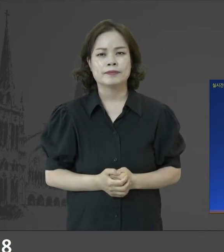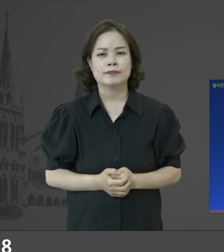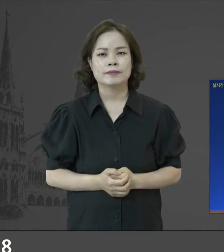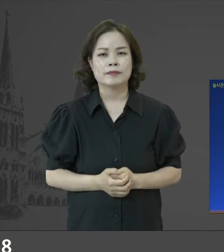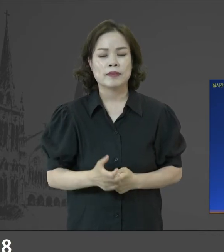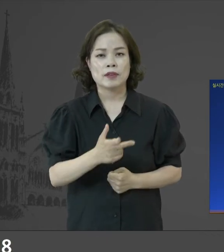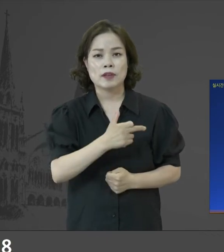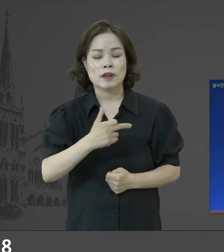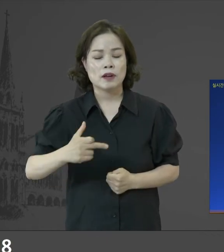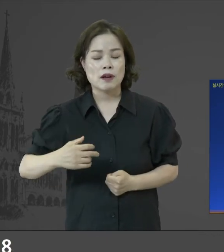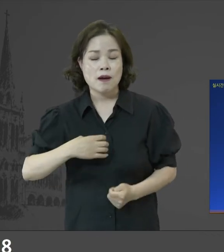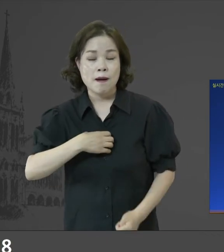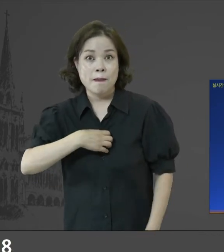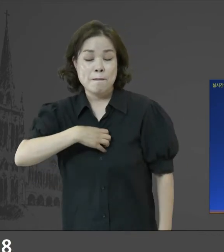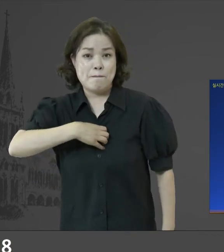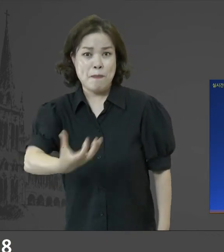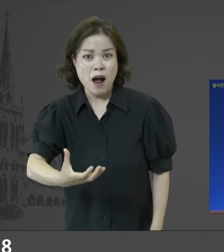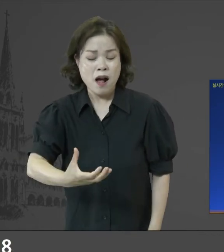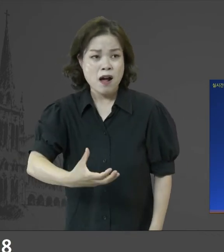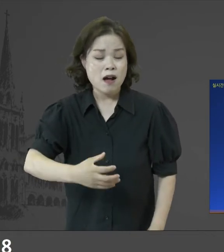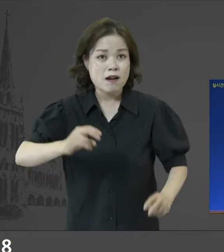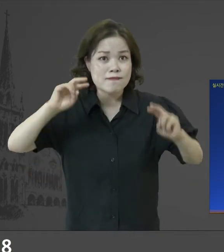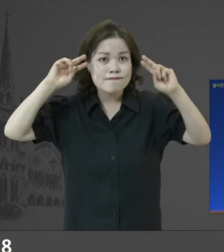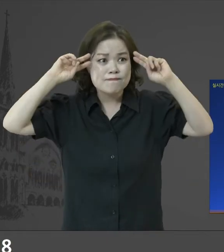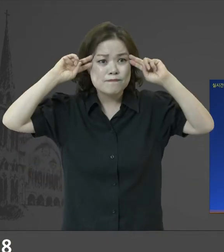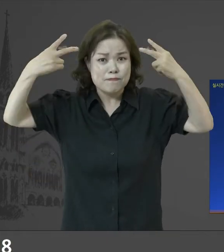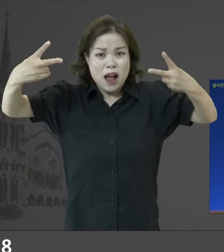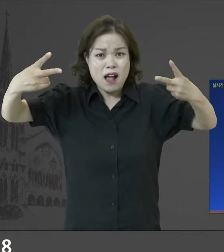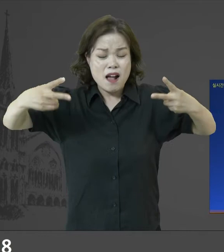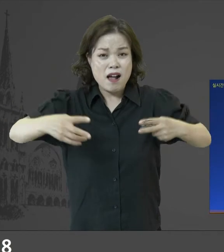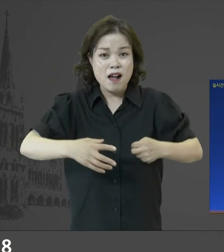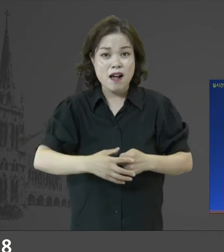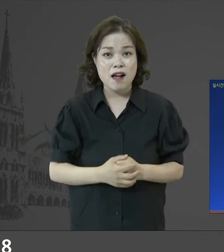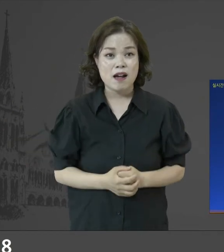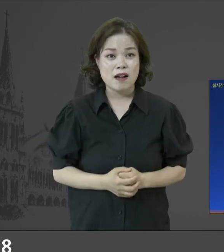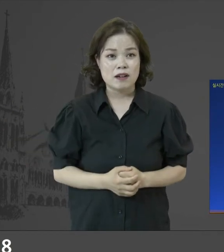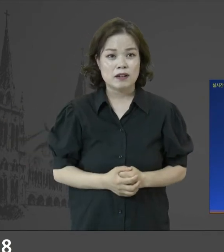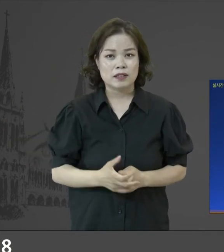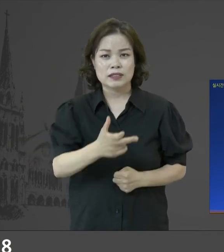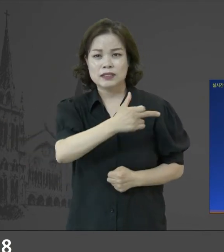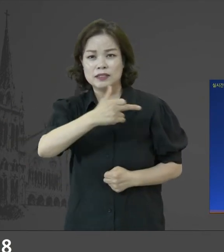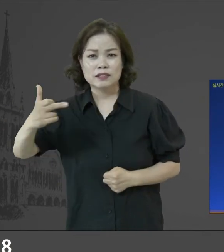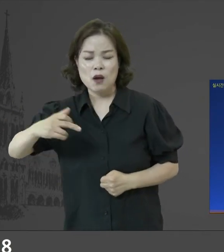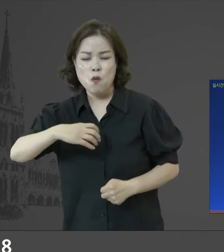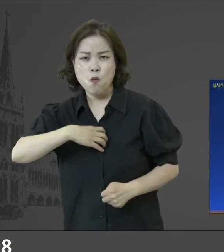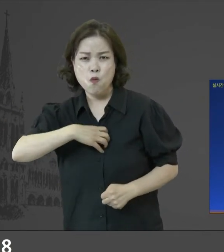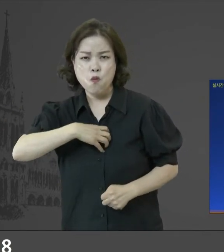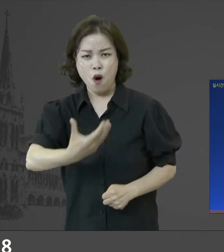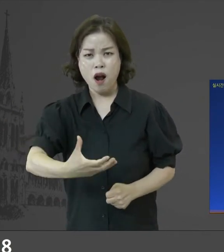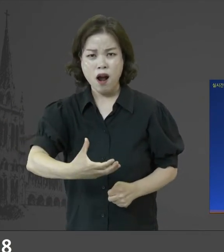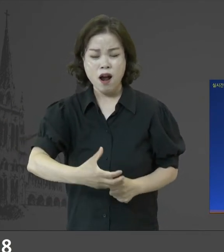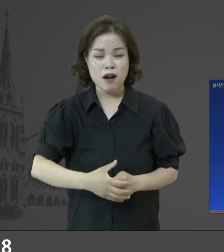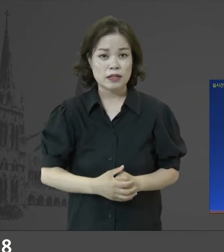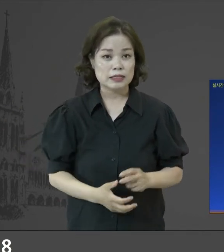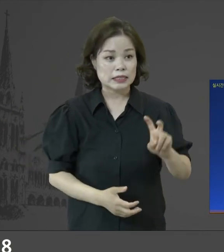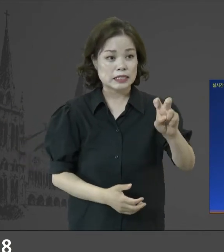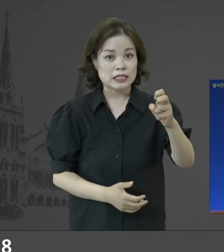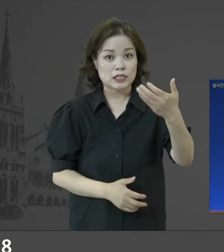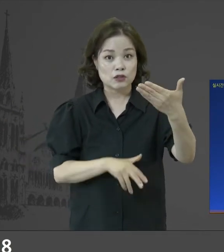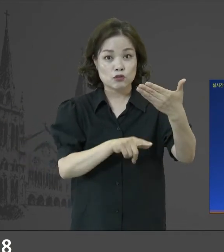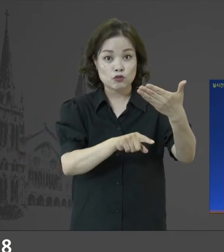크게 화를 냈다라고 얘기합니다. 크게 화를 냈다. 크게 화를 냈다. 그래서